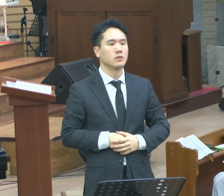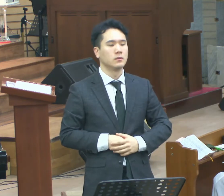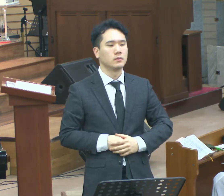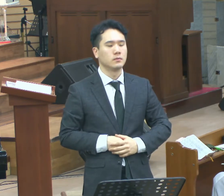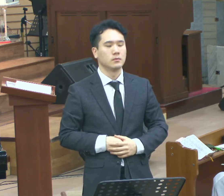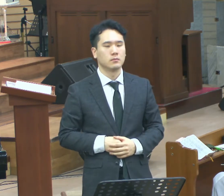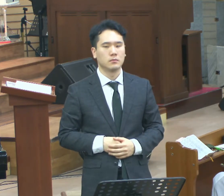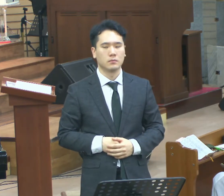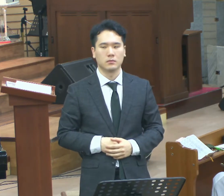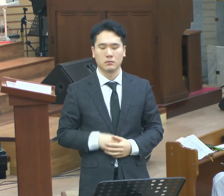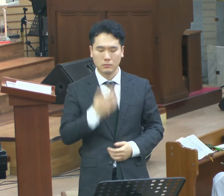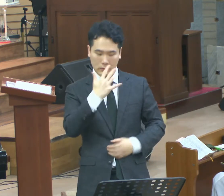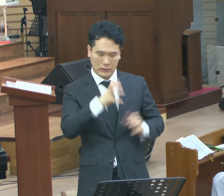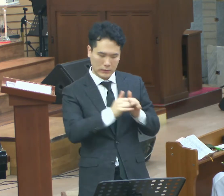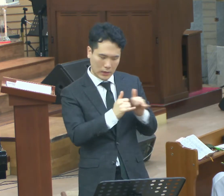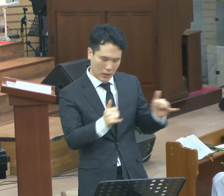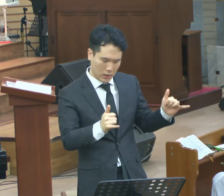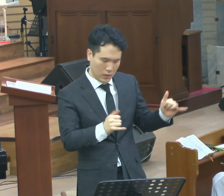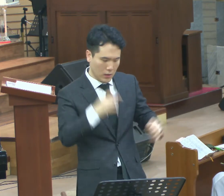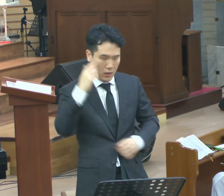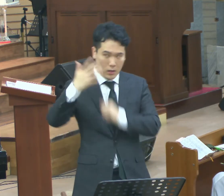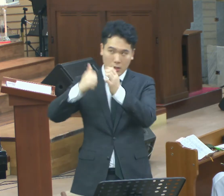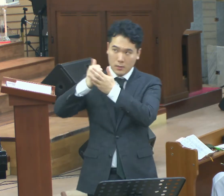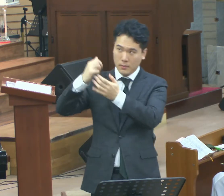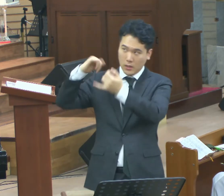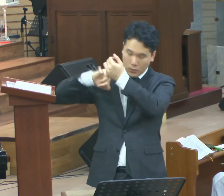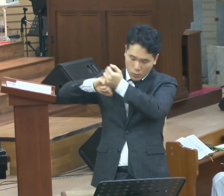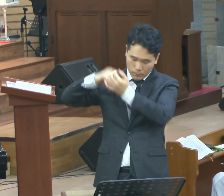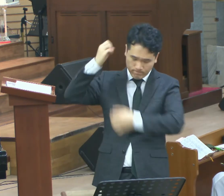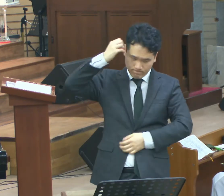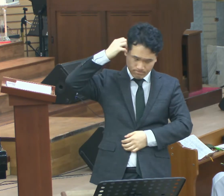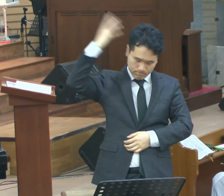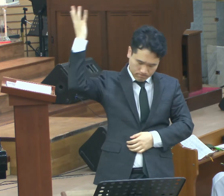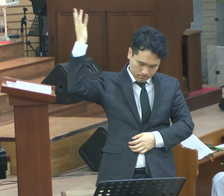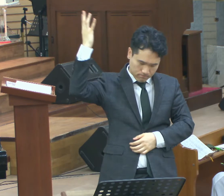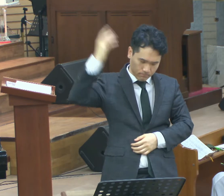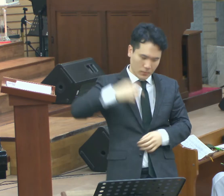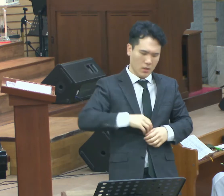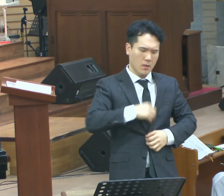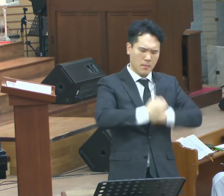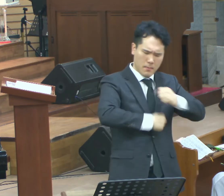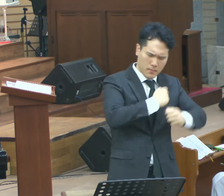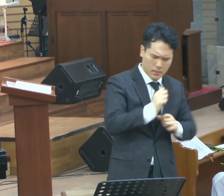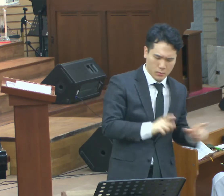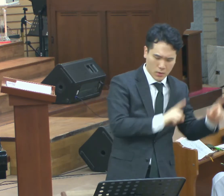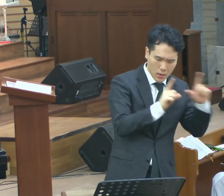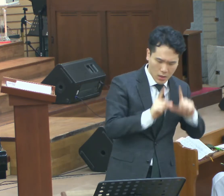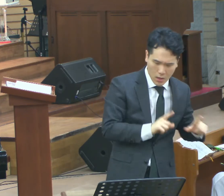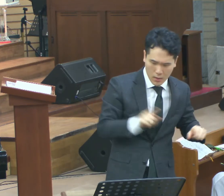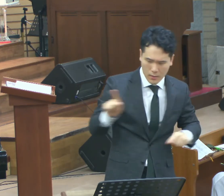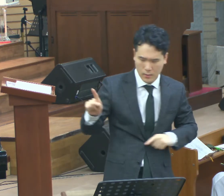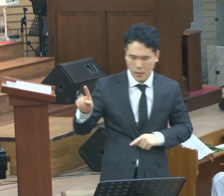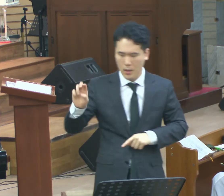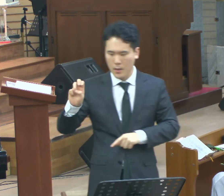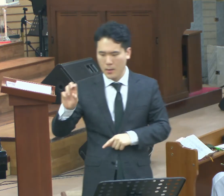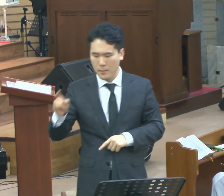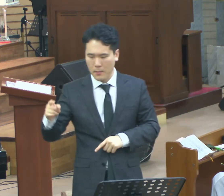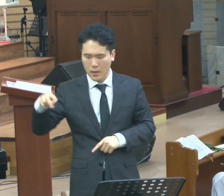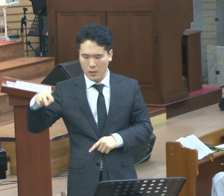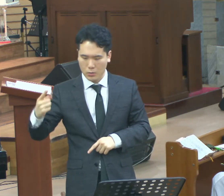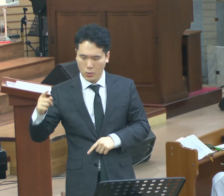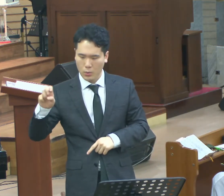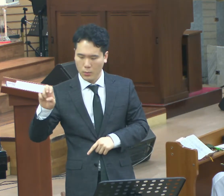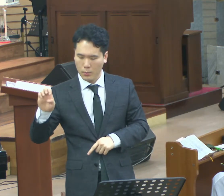가다가 메소포타미아라는 나라에 8년 지배를 받았어요. 그때 하나님 앞에 부르짖으니까 하나님이